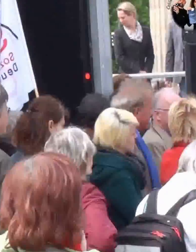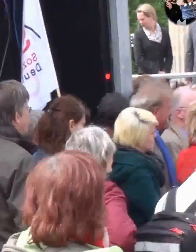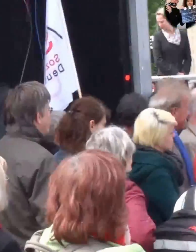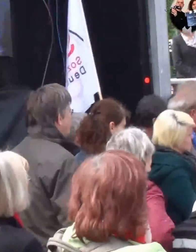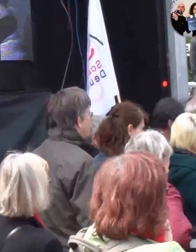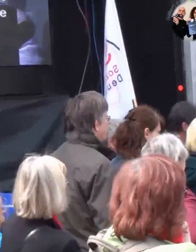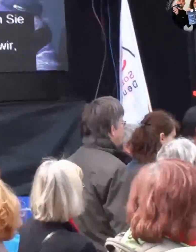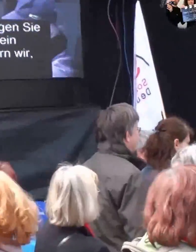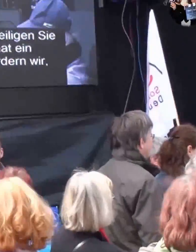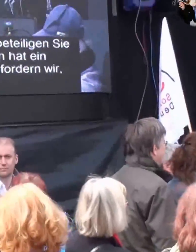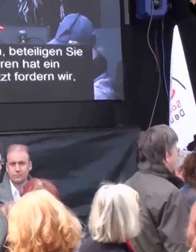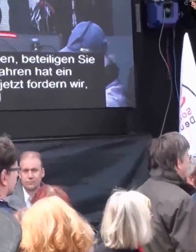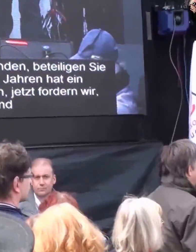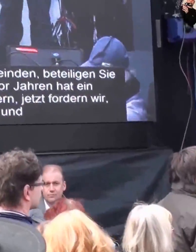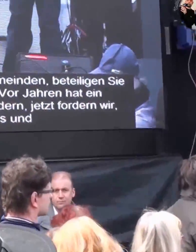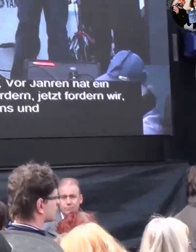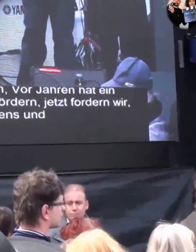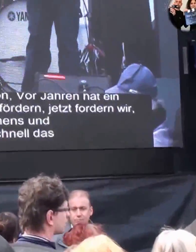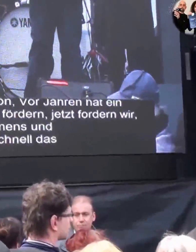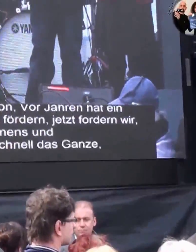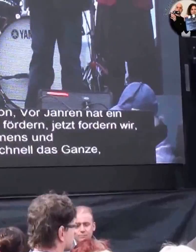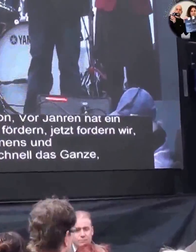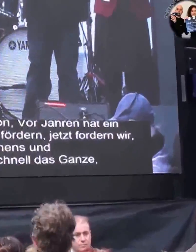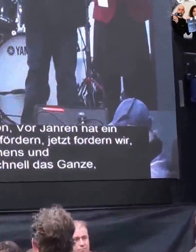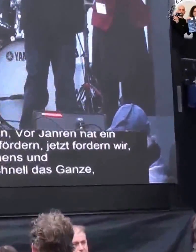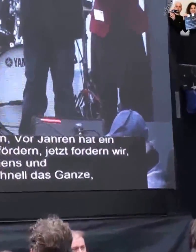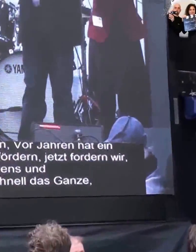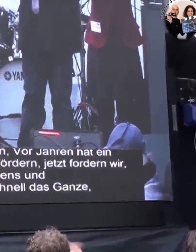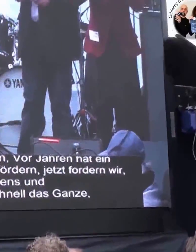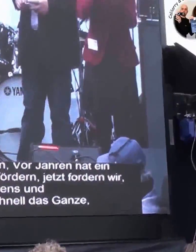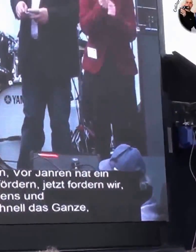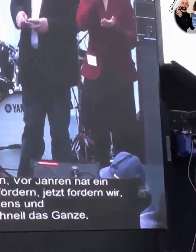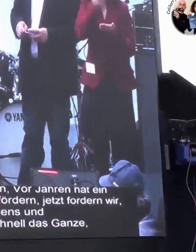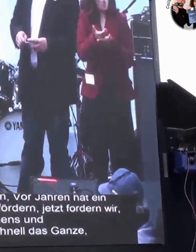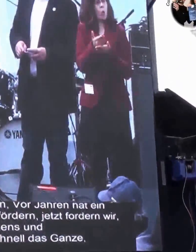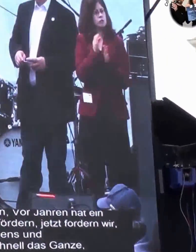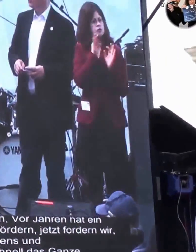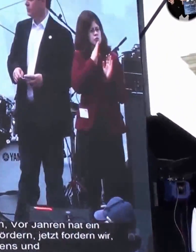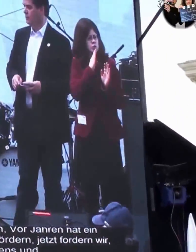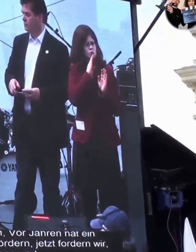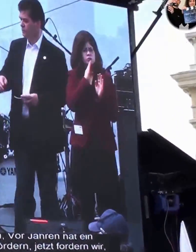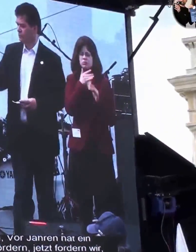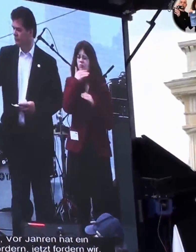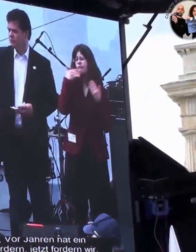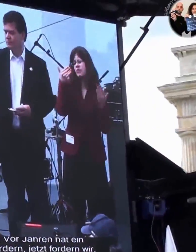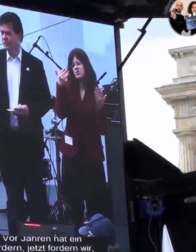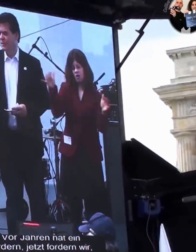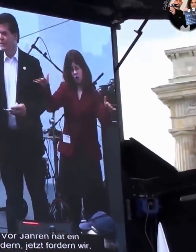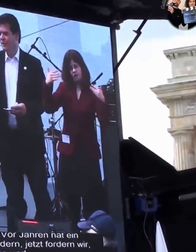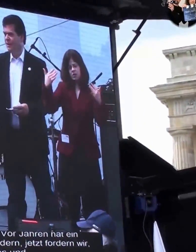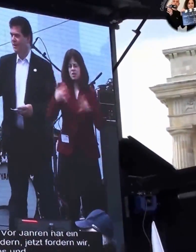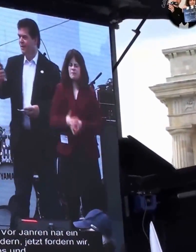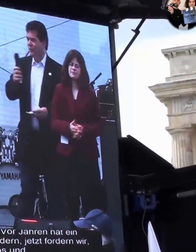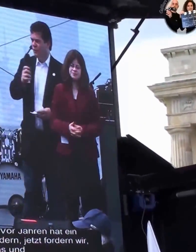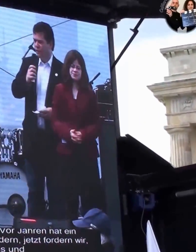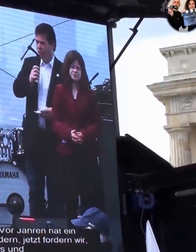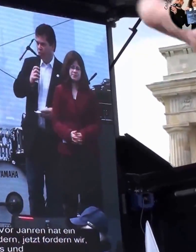Ganze. Verarbeitet muss auch gerecht entlohnt werden. Danke für Ihre Aufmerksamkeit.